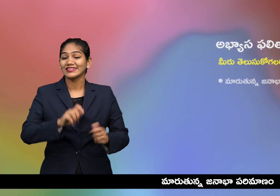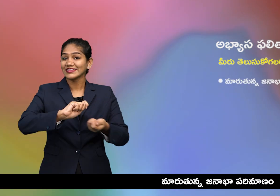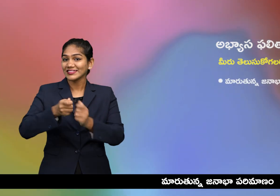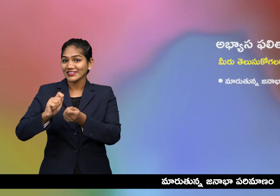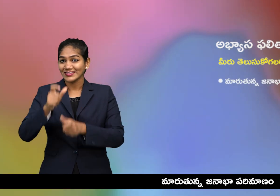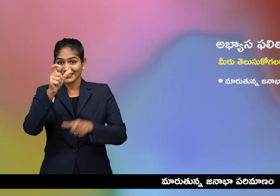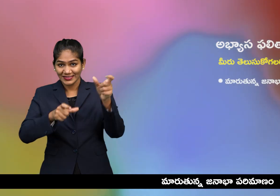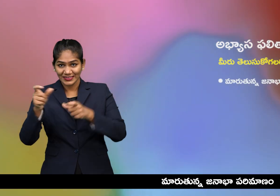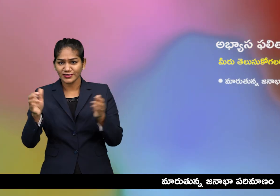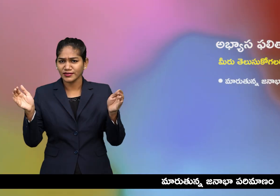మారుతున్న జనాభా పరిమాణం,